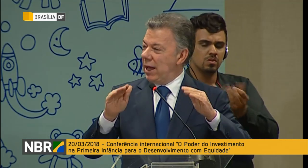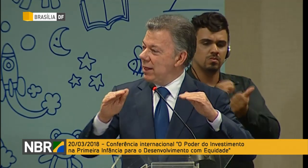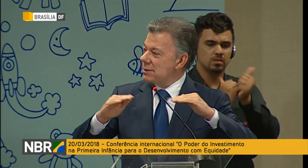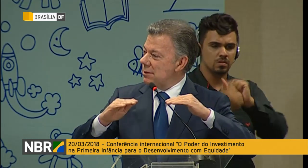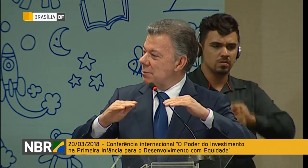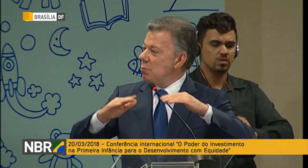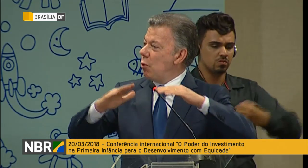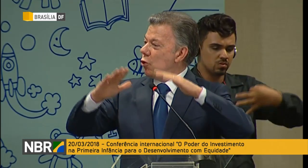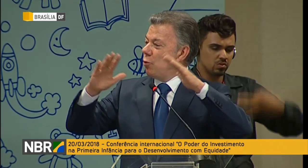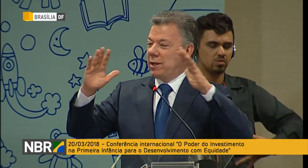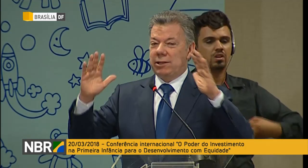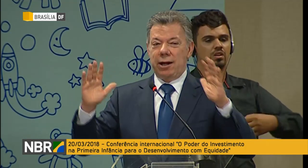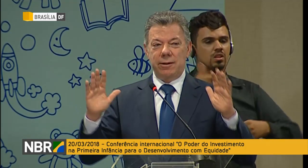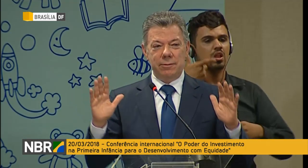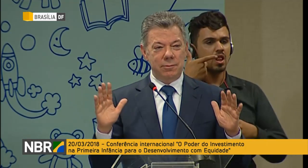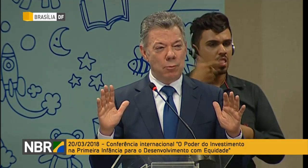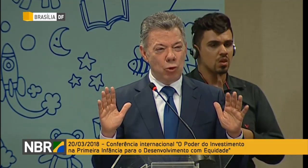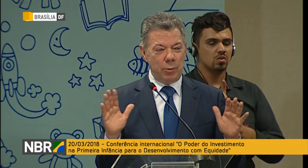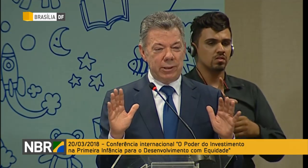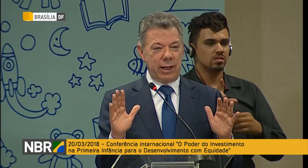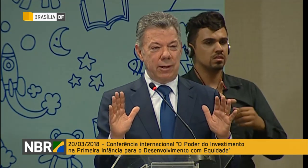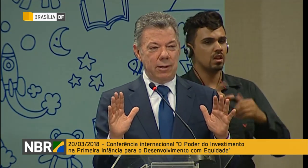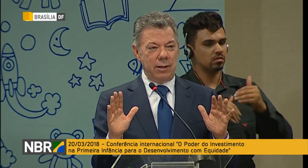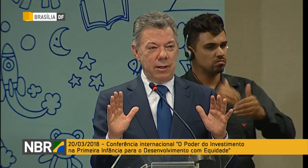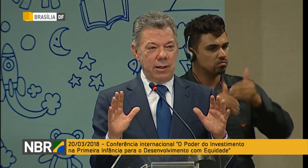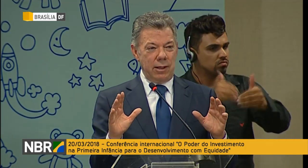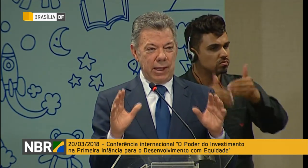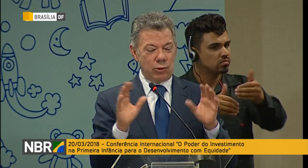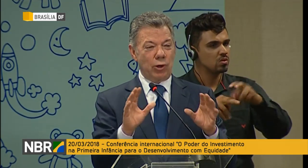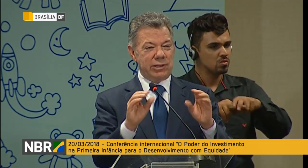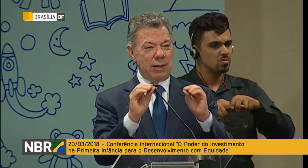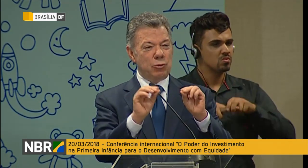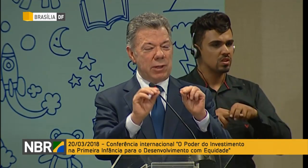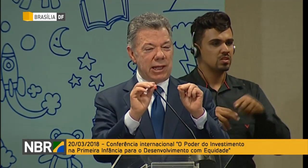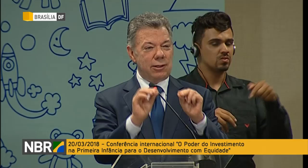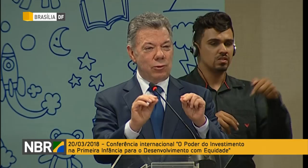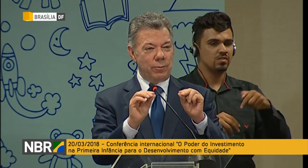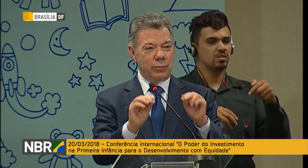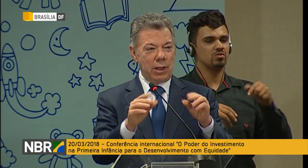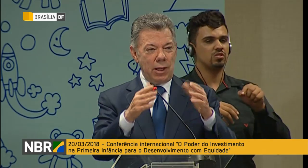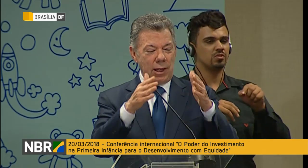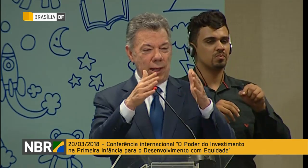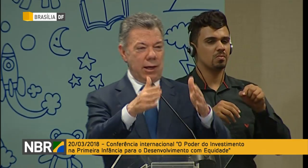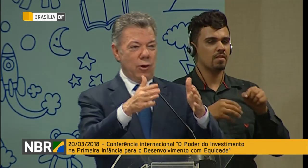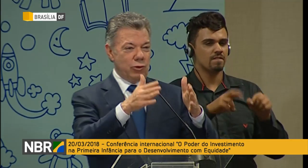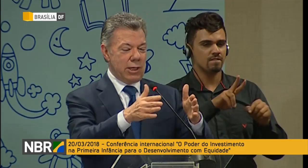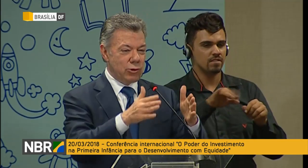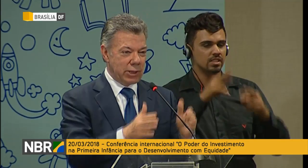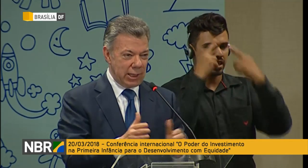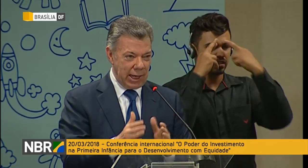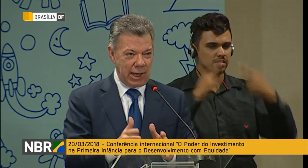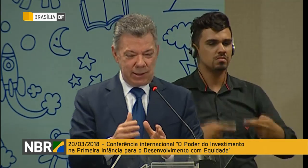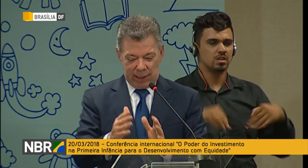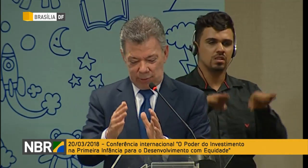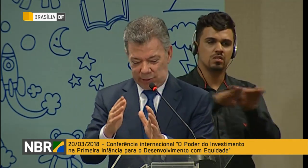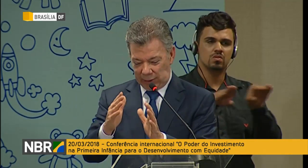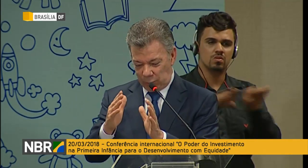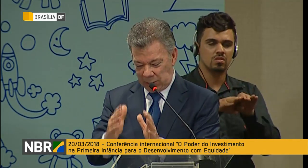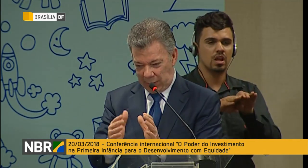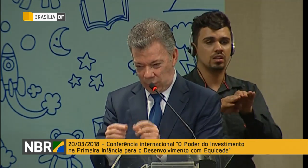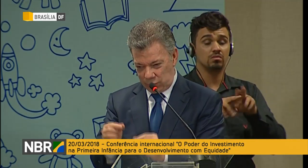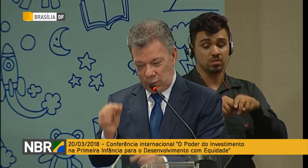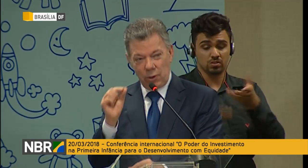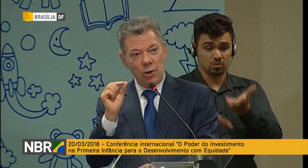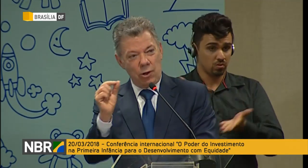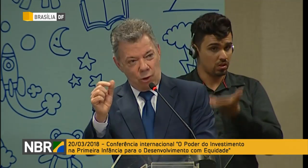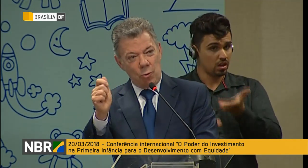e o efeito de equidade é algo excelente. Então, é isso que nós estamos tratando. As